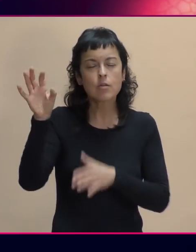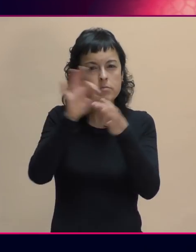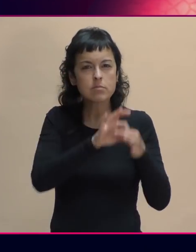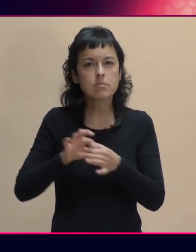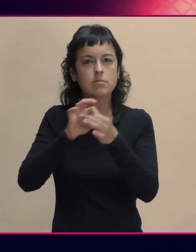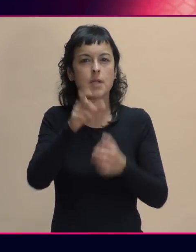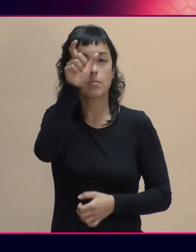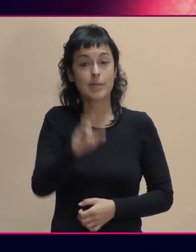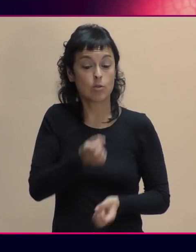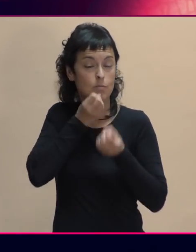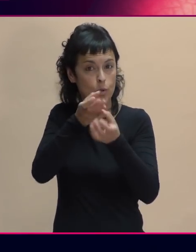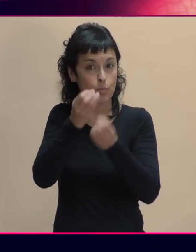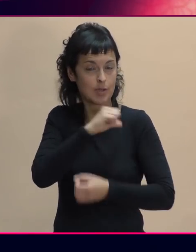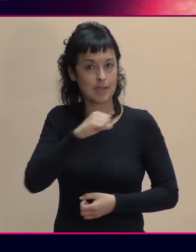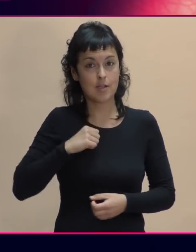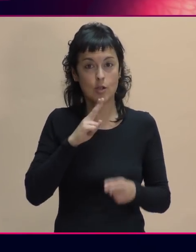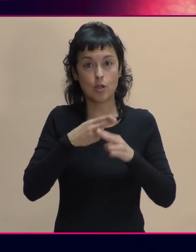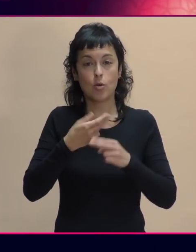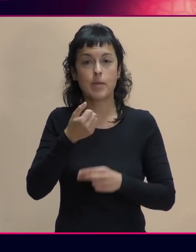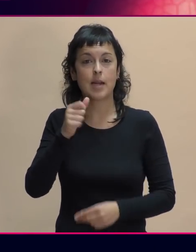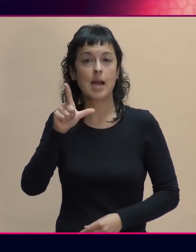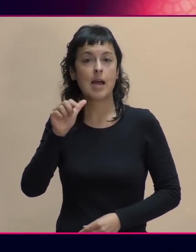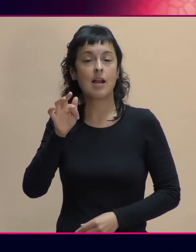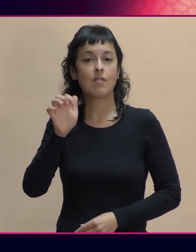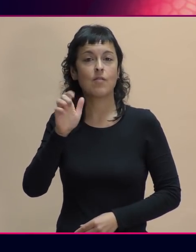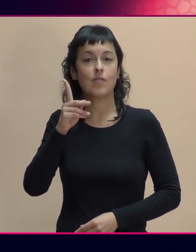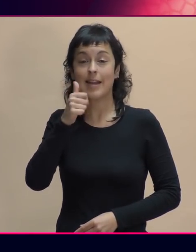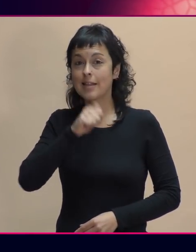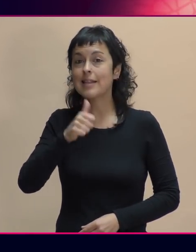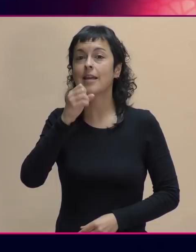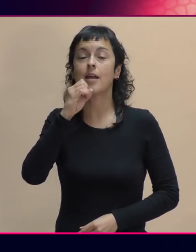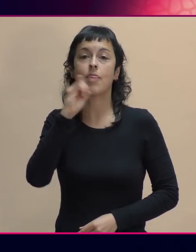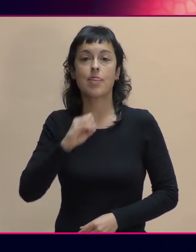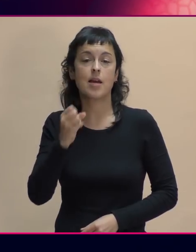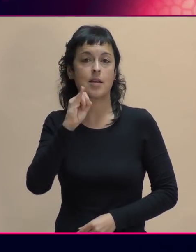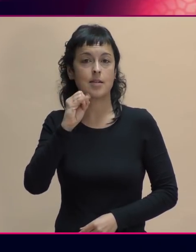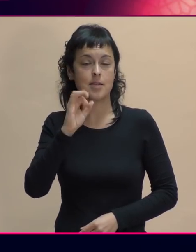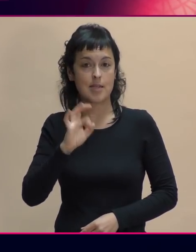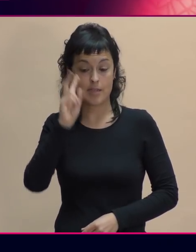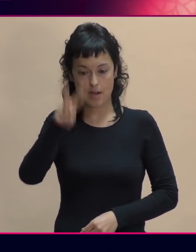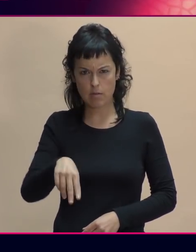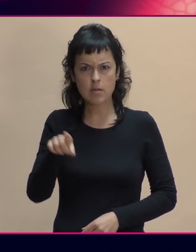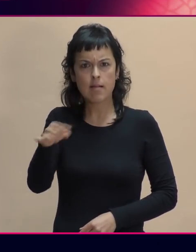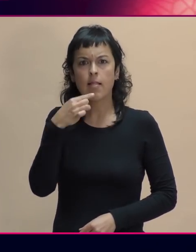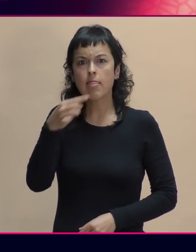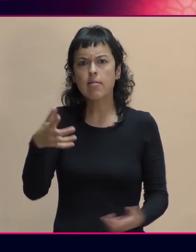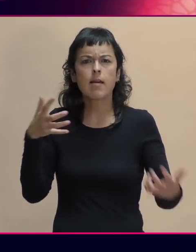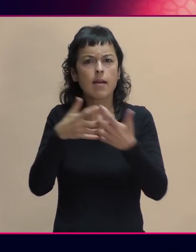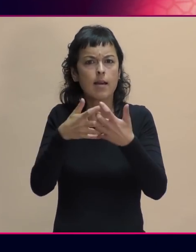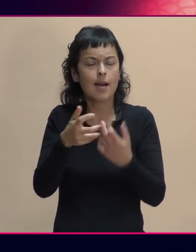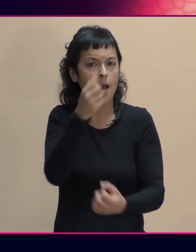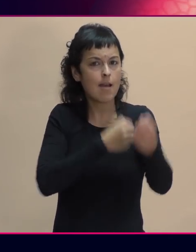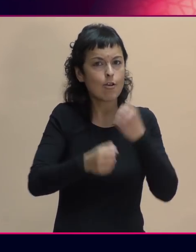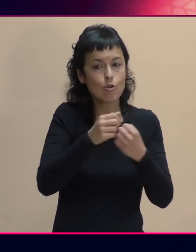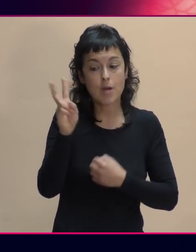maduro o tiene razón el relator independiente de Naciones Unidas Alfred de zas que considera como crimen